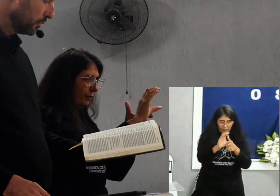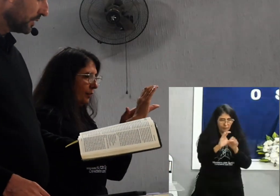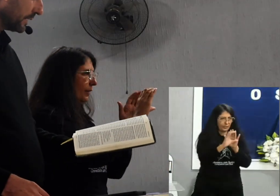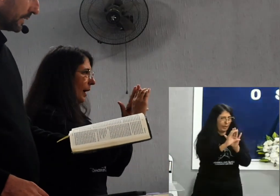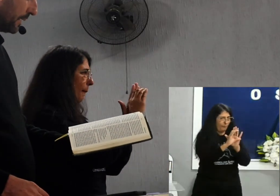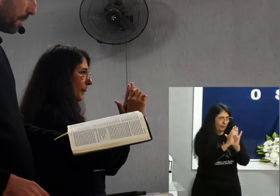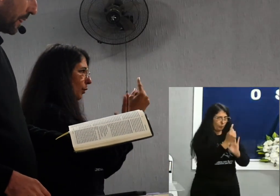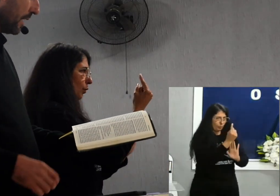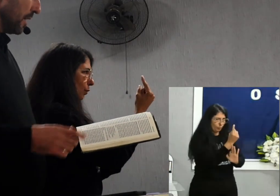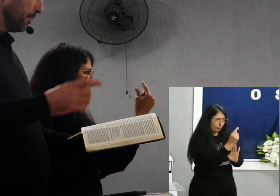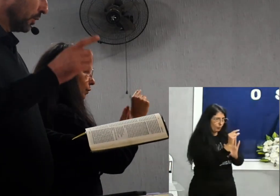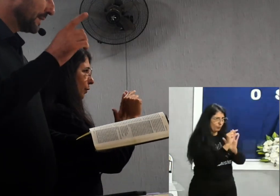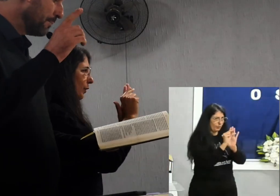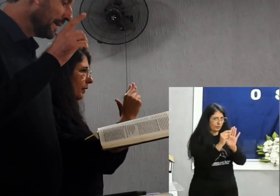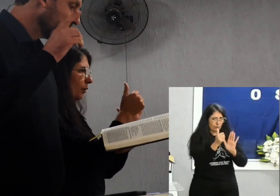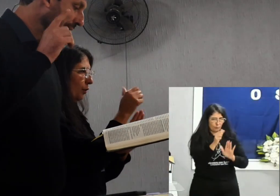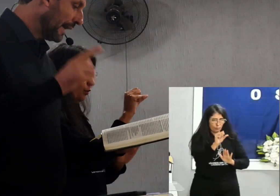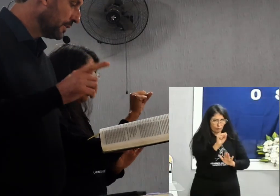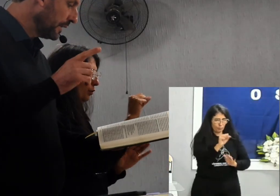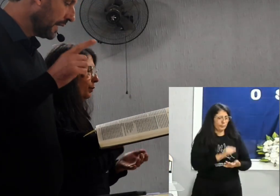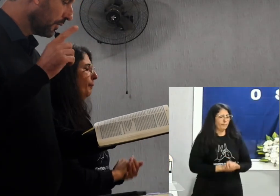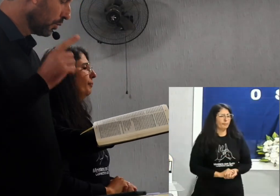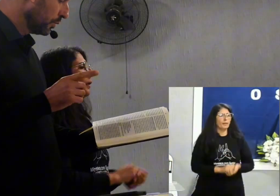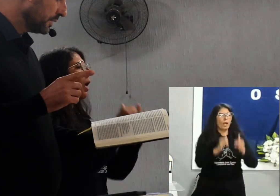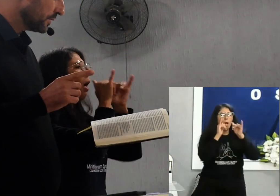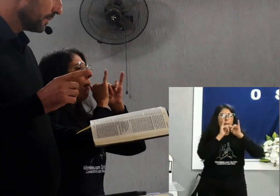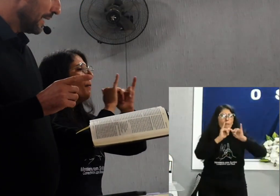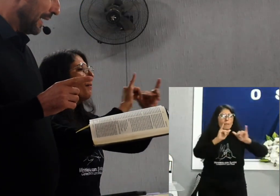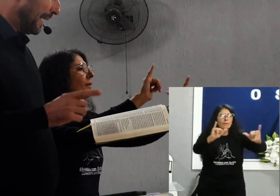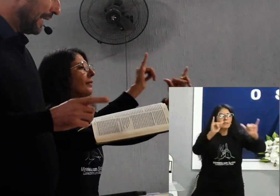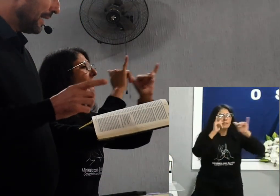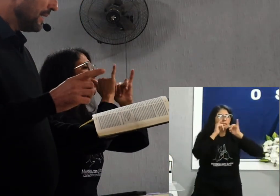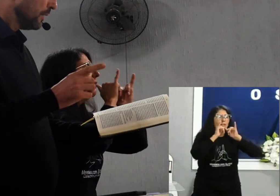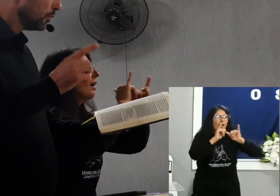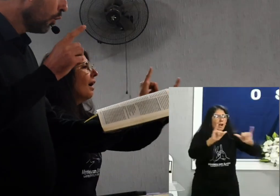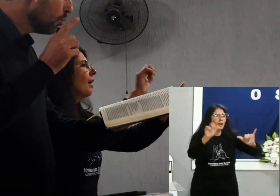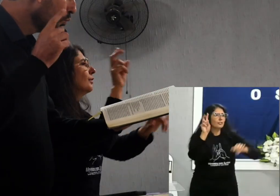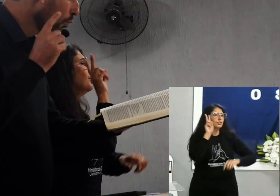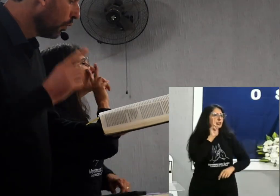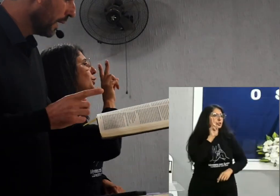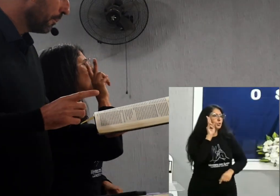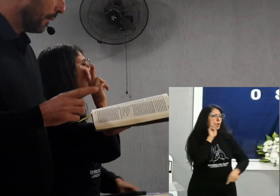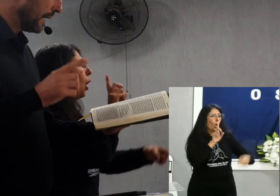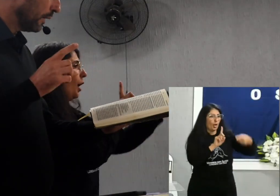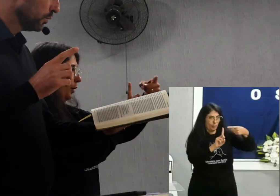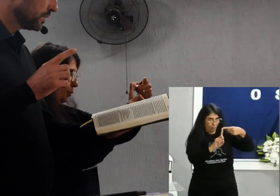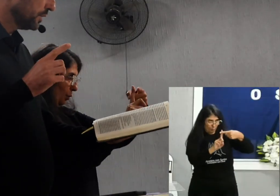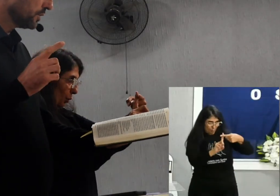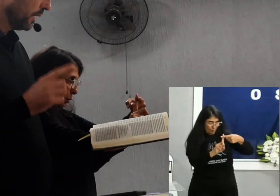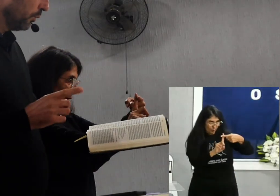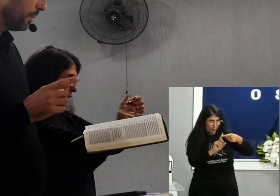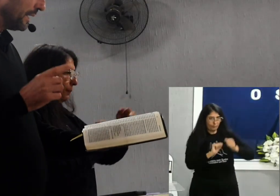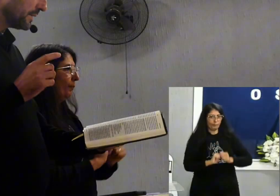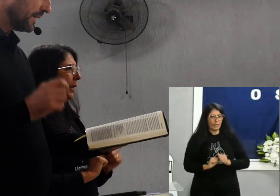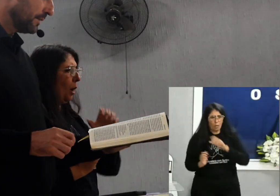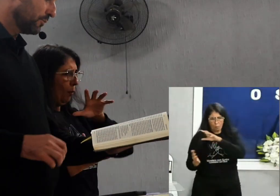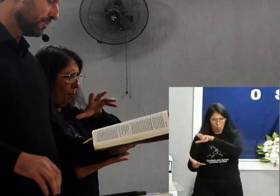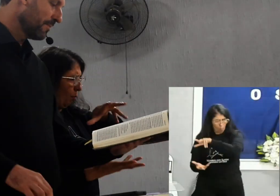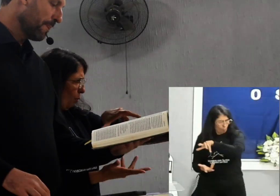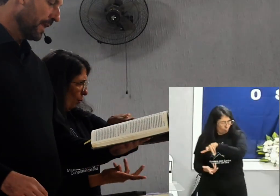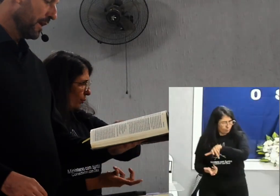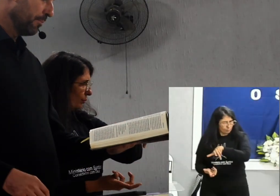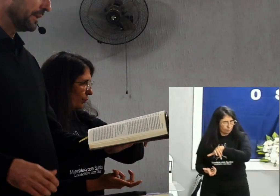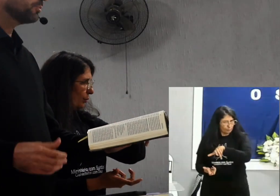A palavra de Deus diz assim, pois a mensagem da cruz é loucura para os que estão